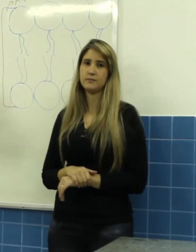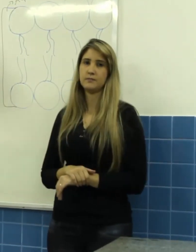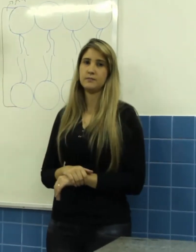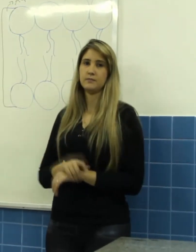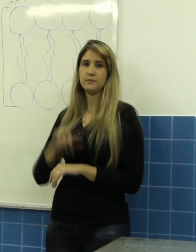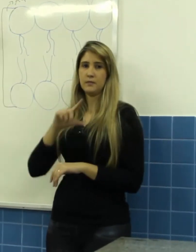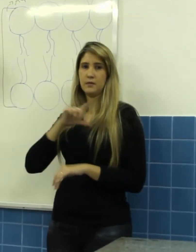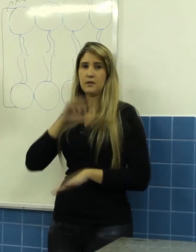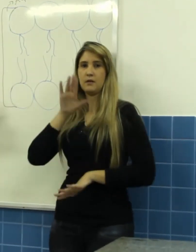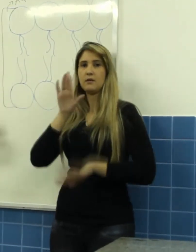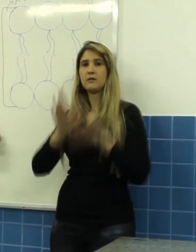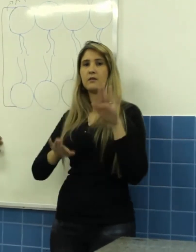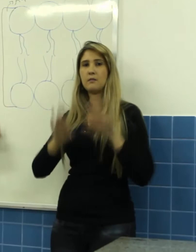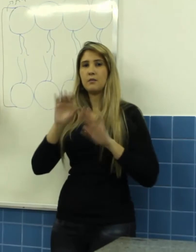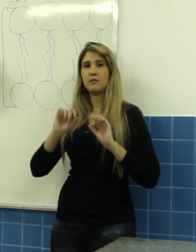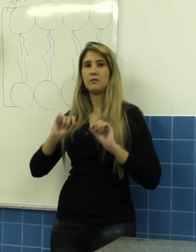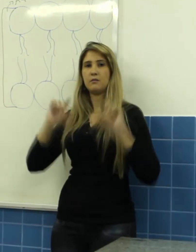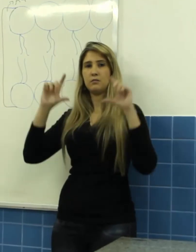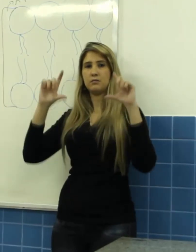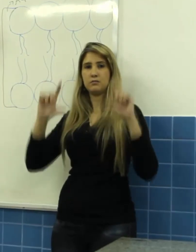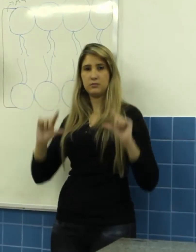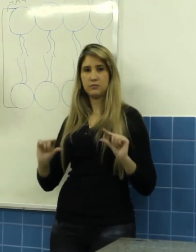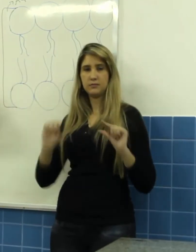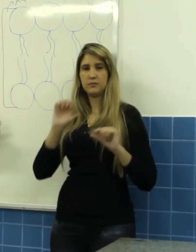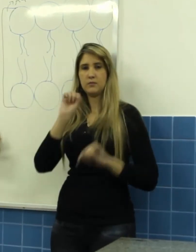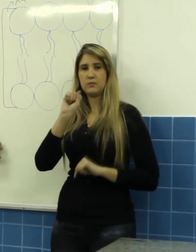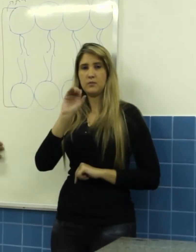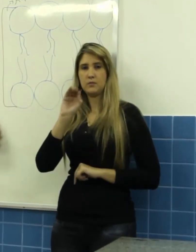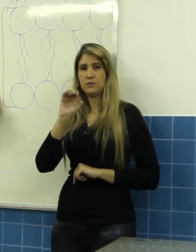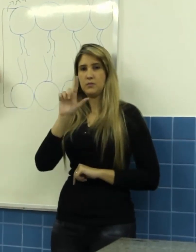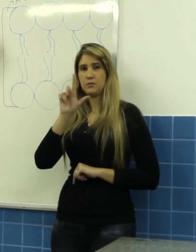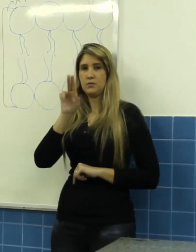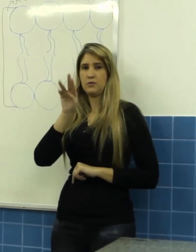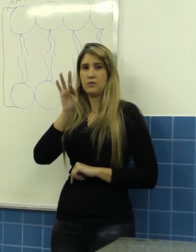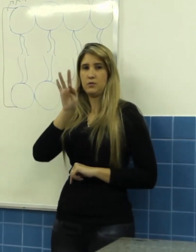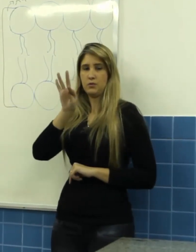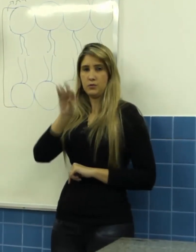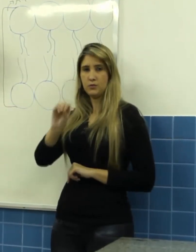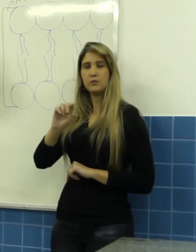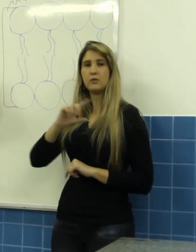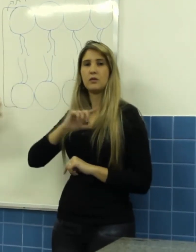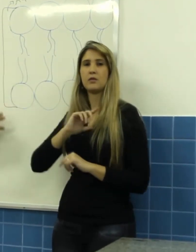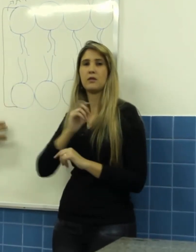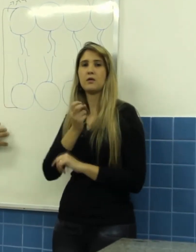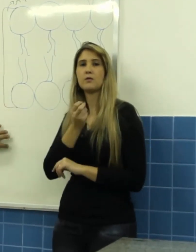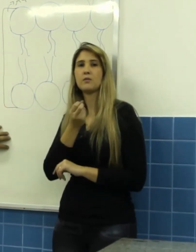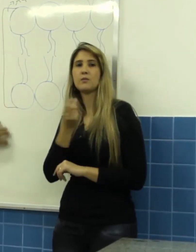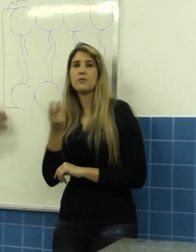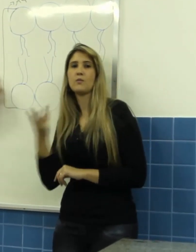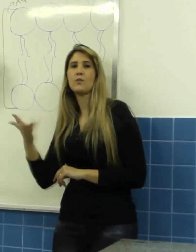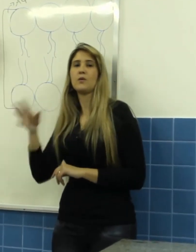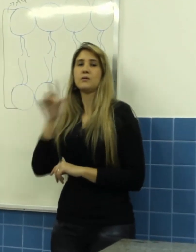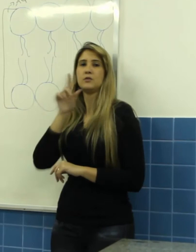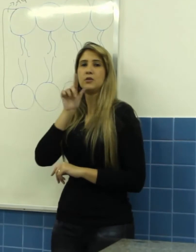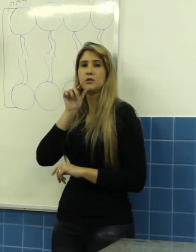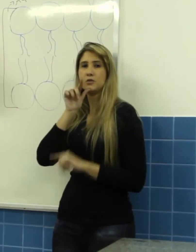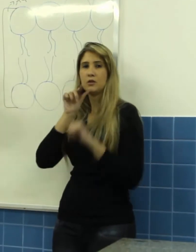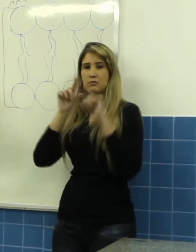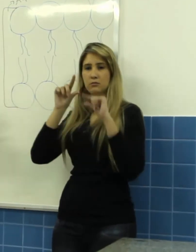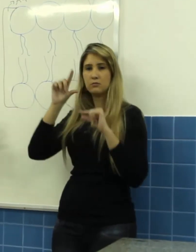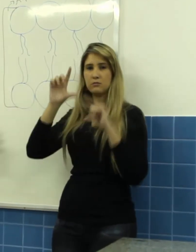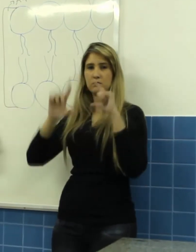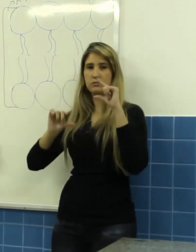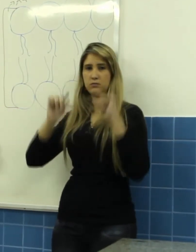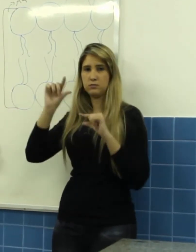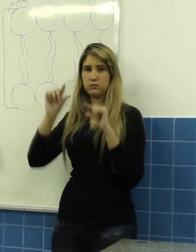a concentração de soluto, nós vamos ter quantidades de moléculas de água diferente entre